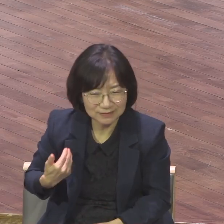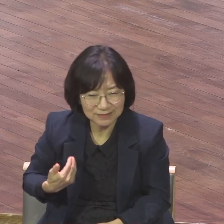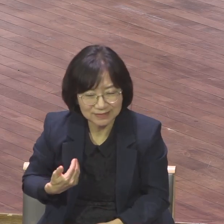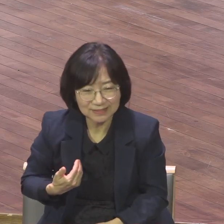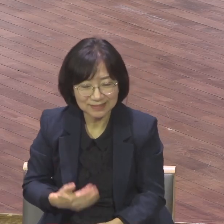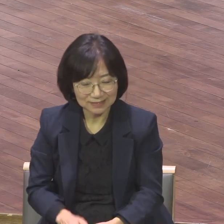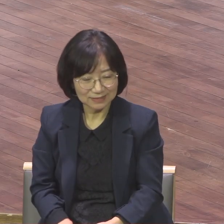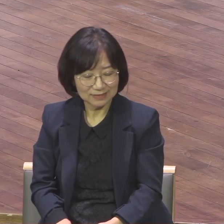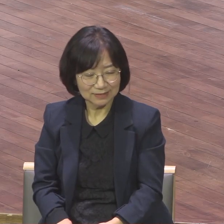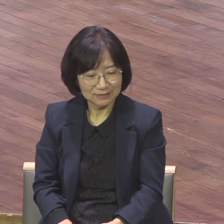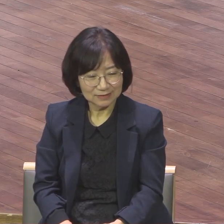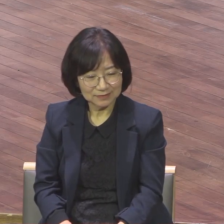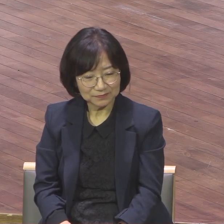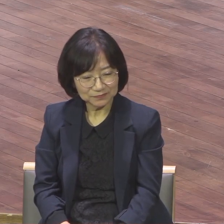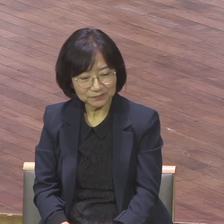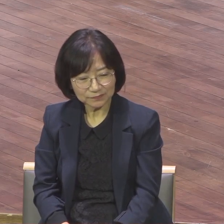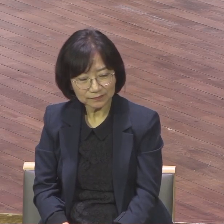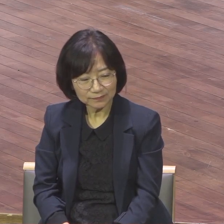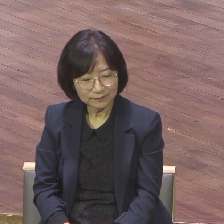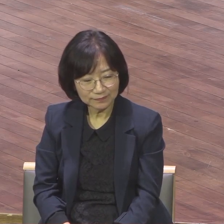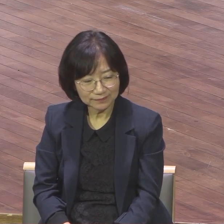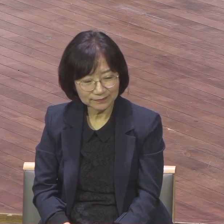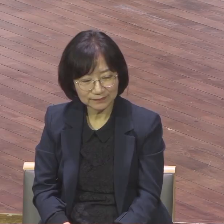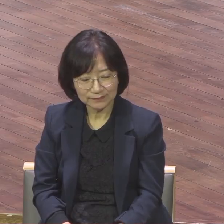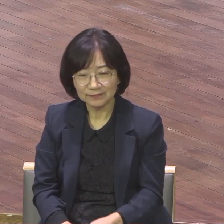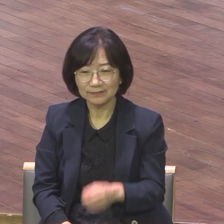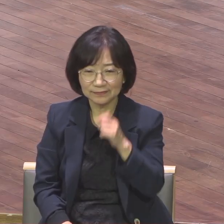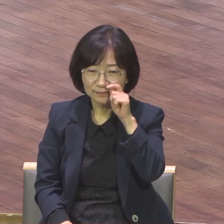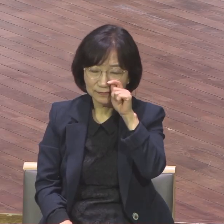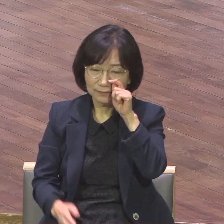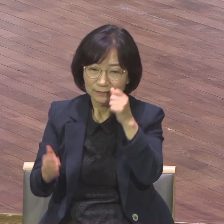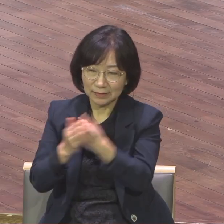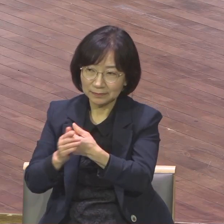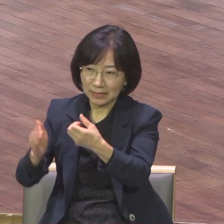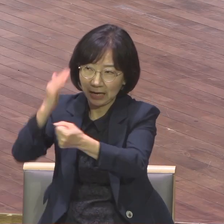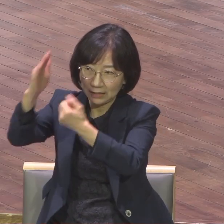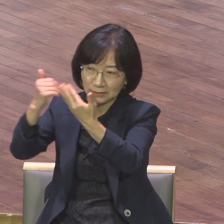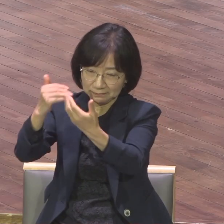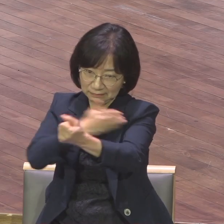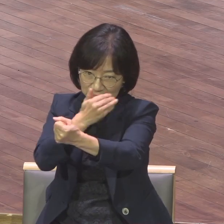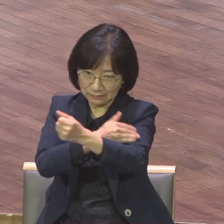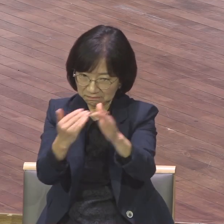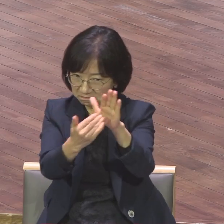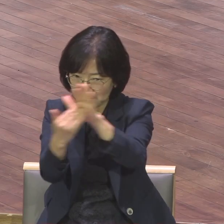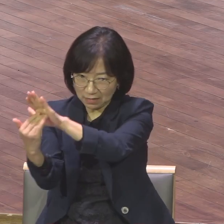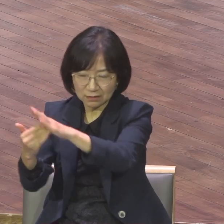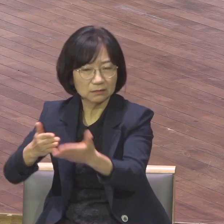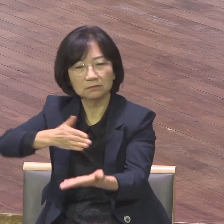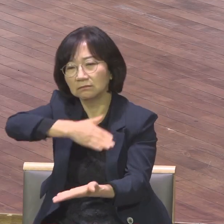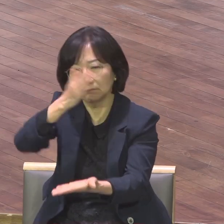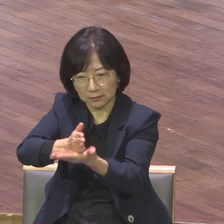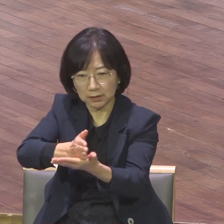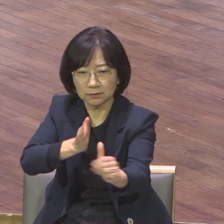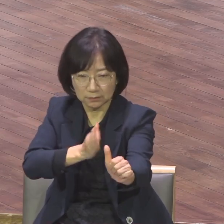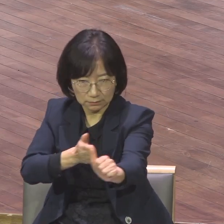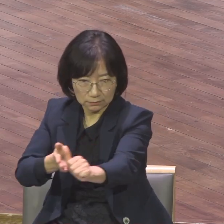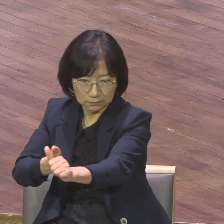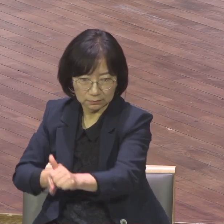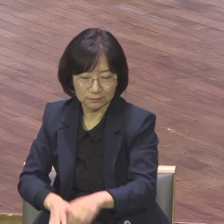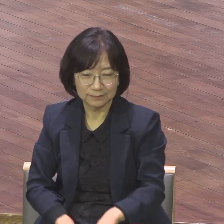하나님 하시는 거를 재단하지 마시기 바랍니다. 잘하면 안 돼요.